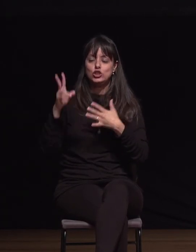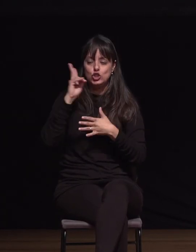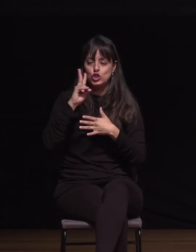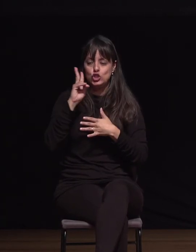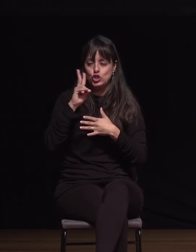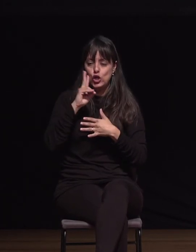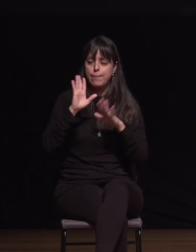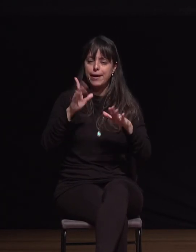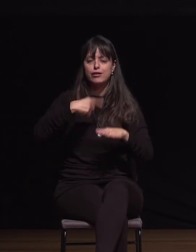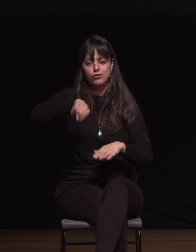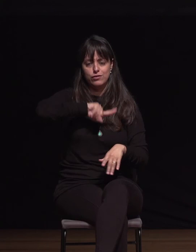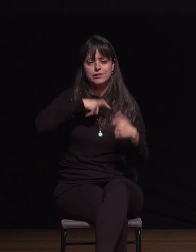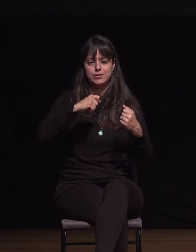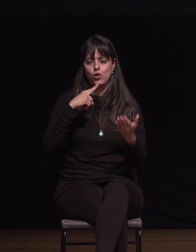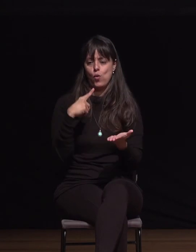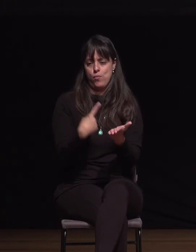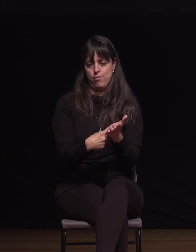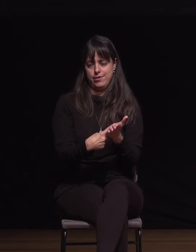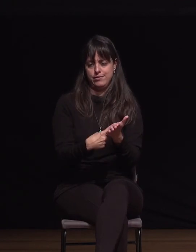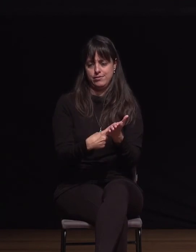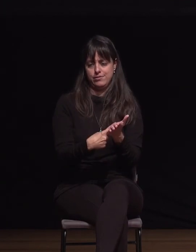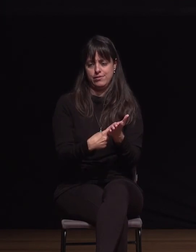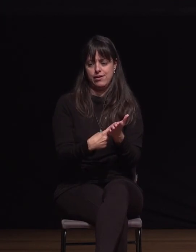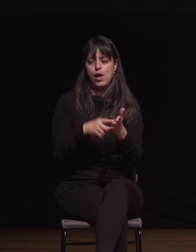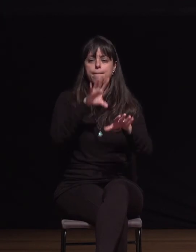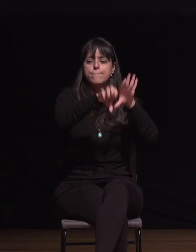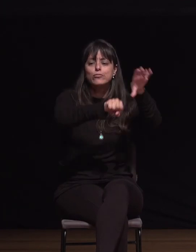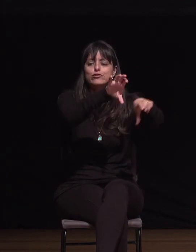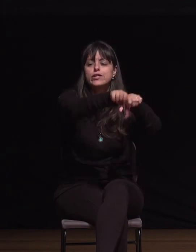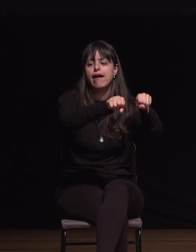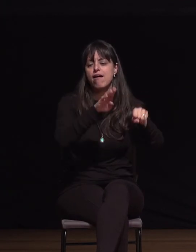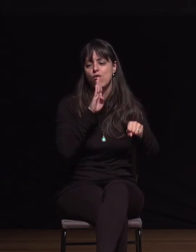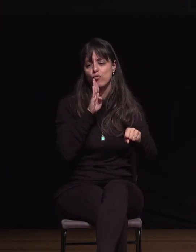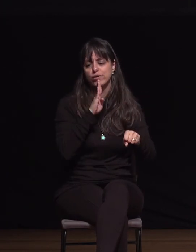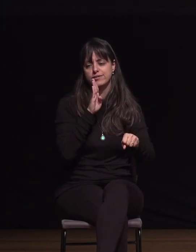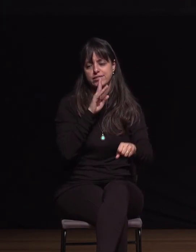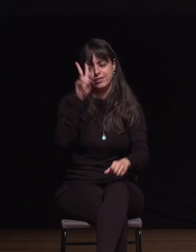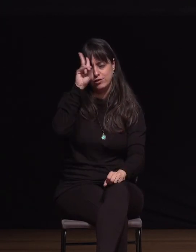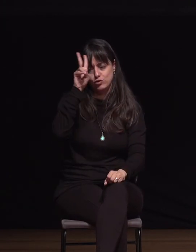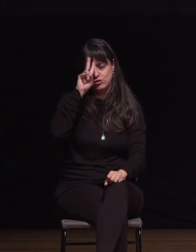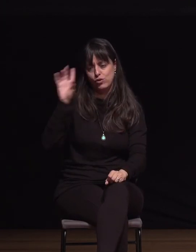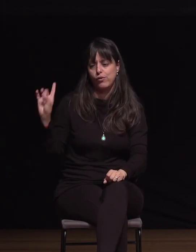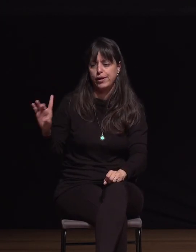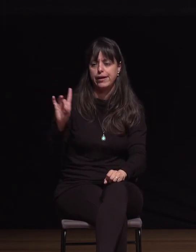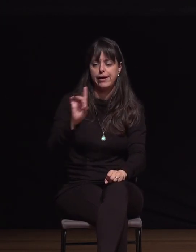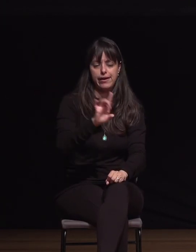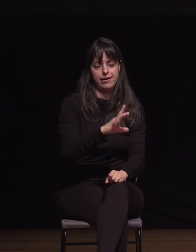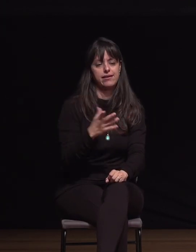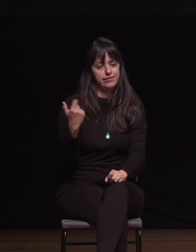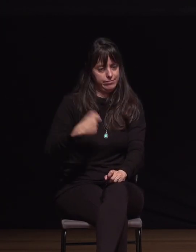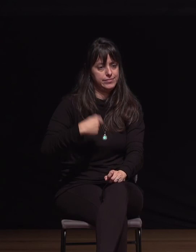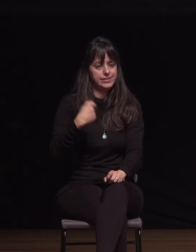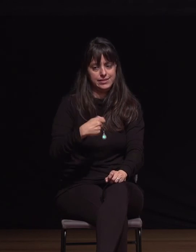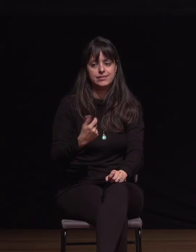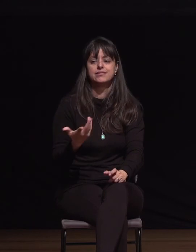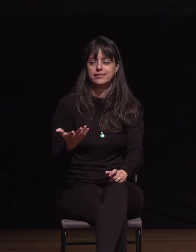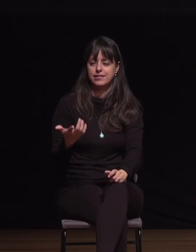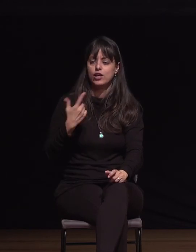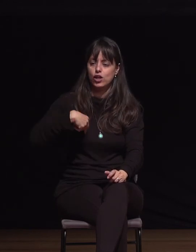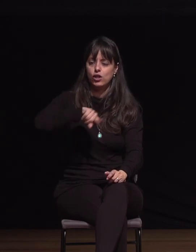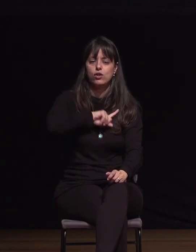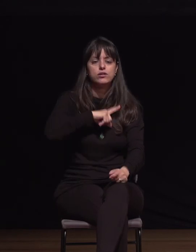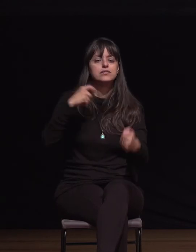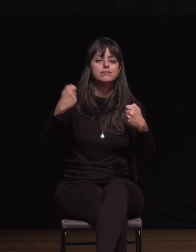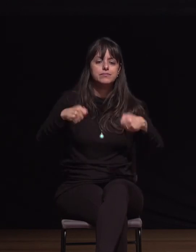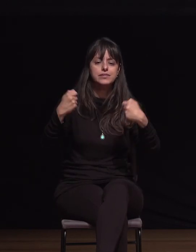história, sem o compromisso de conhecer mais a fundo essas histórias todas, né? Sem buscar